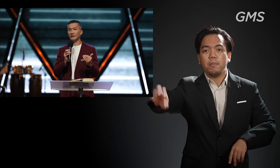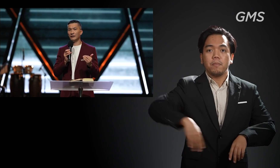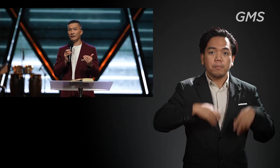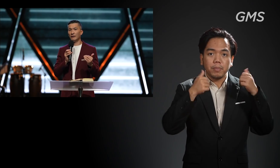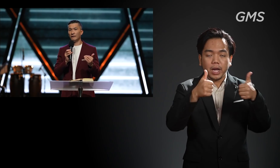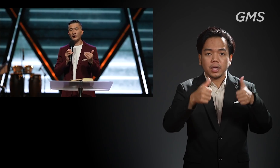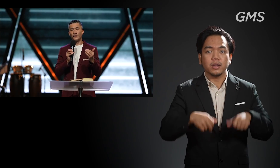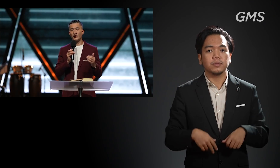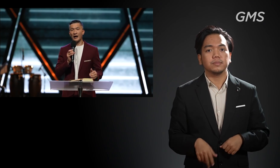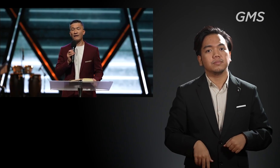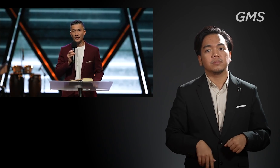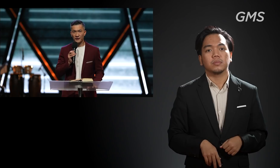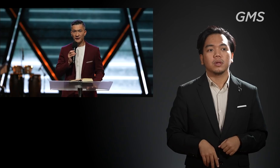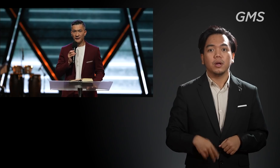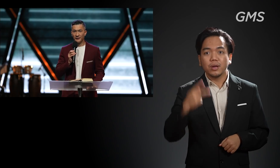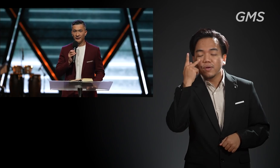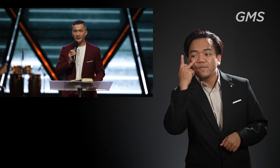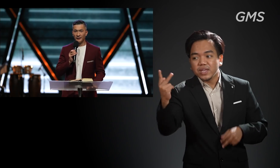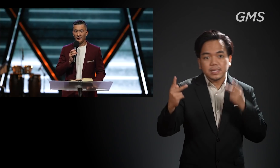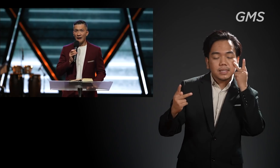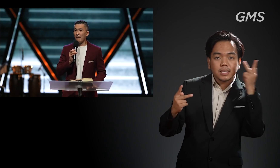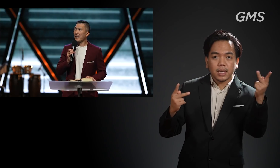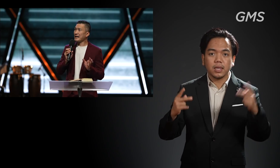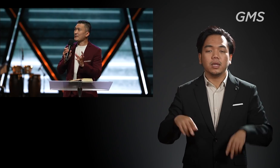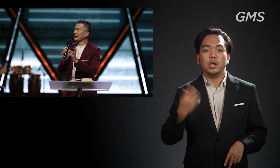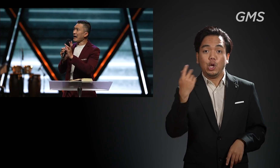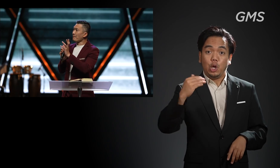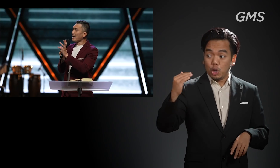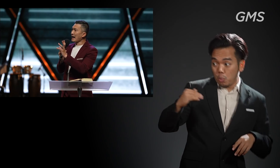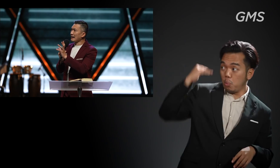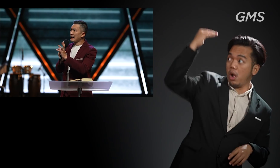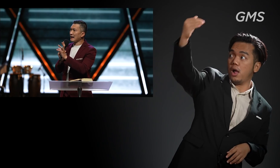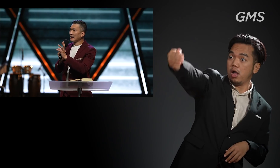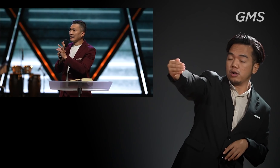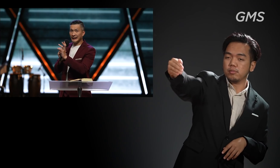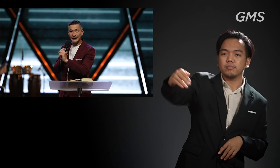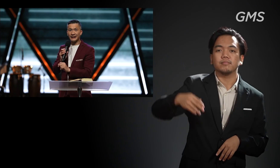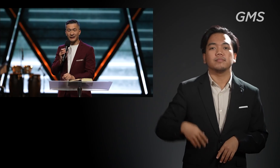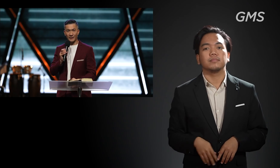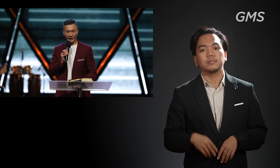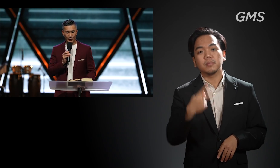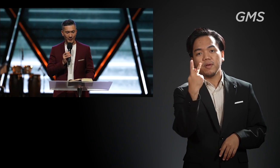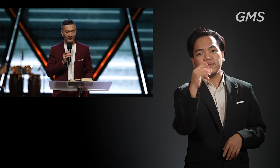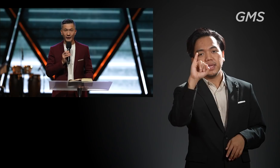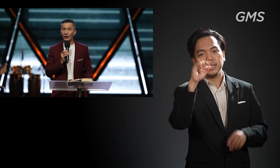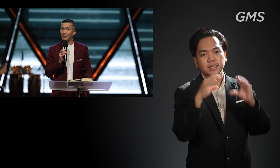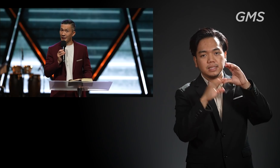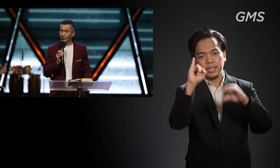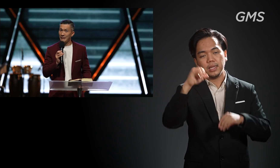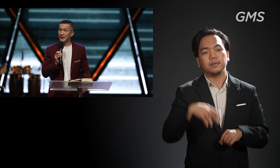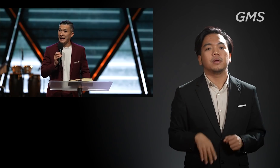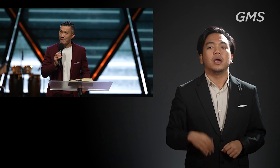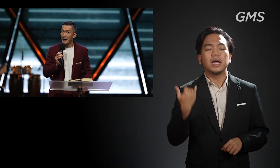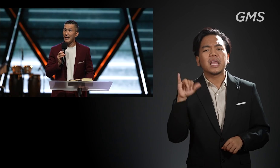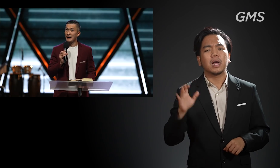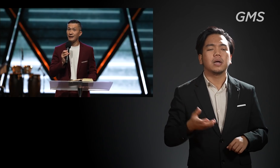vision for the future harvest. Panen seperti apa yang Anda inginkan dalam kehidupanmu, itu akan